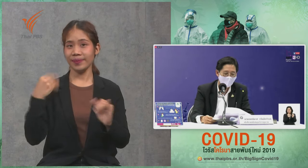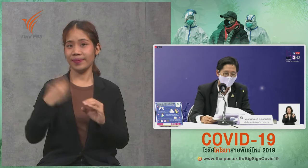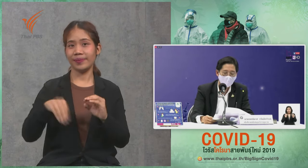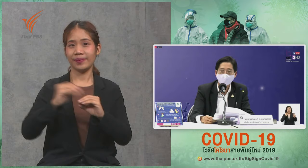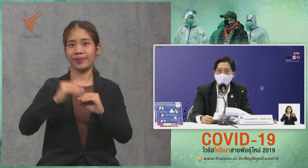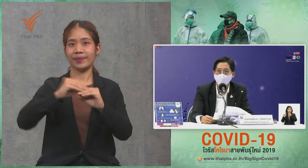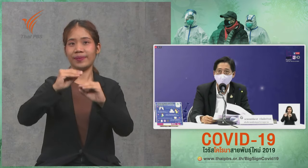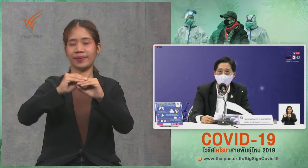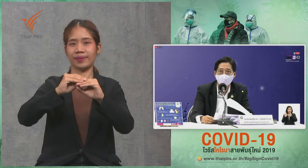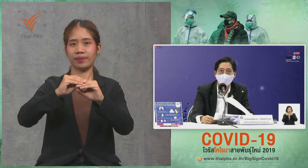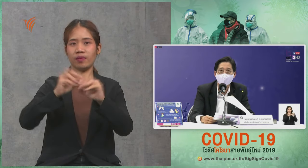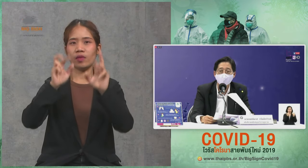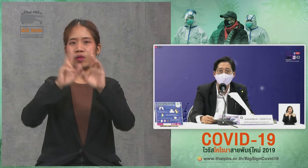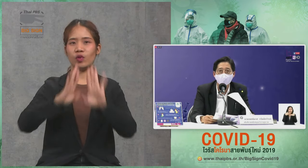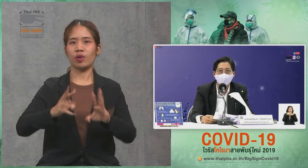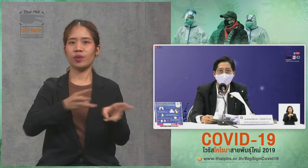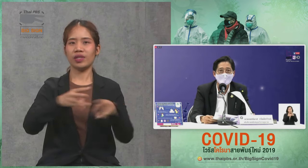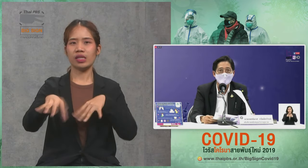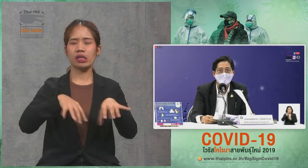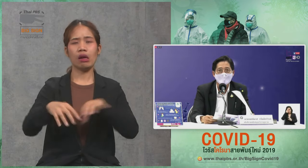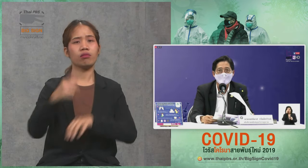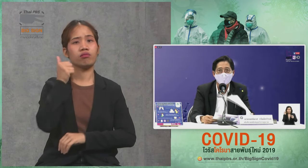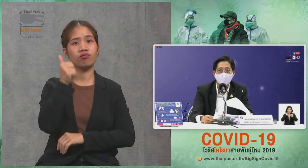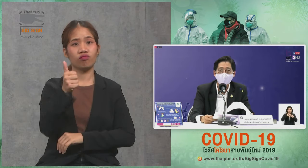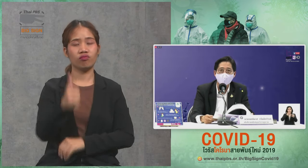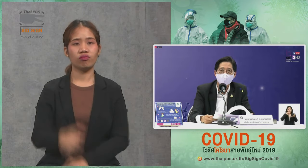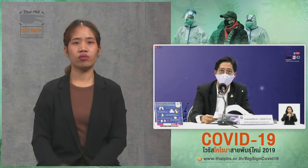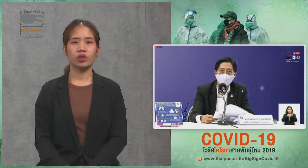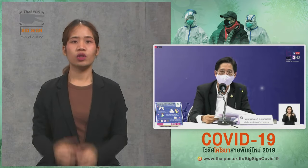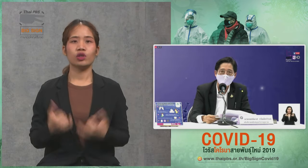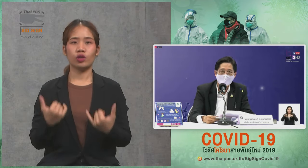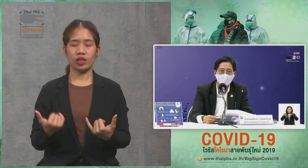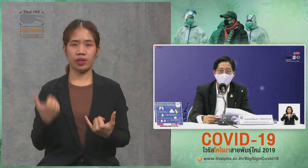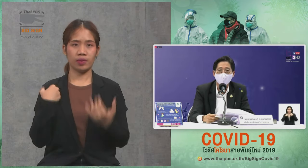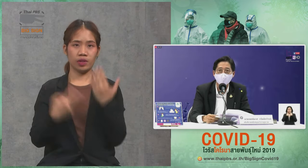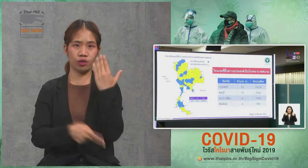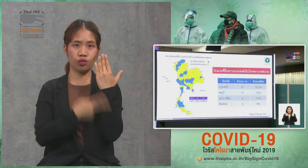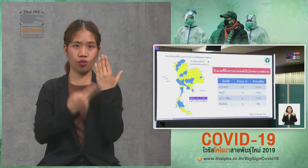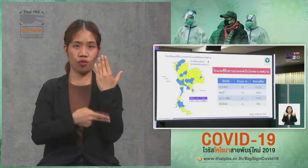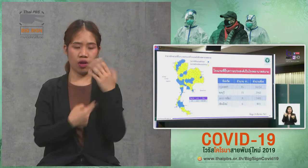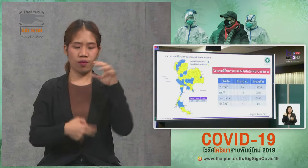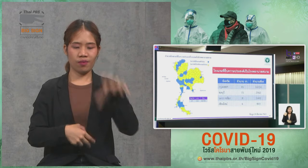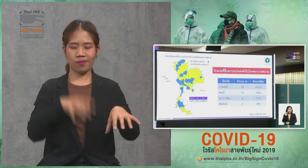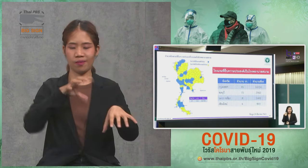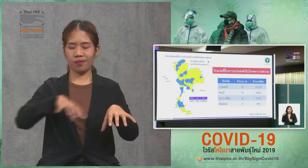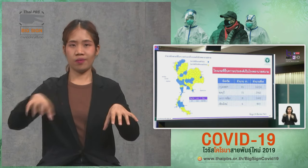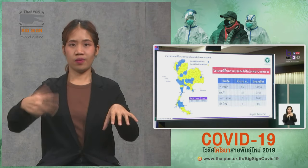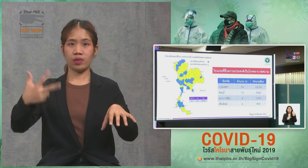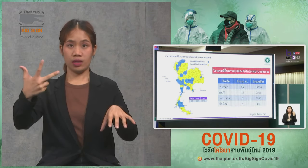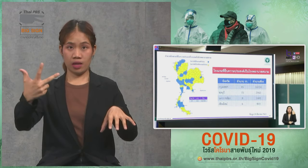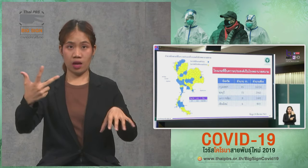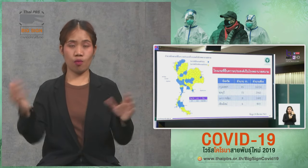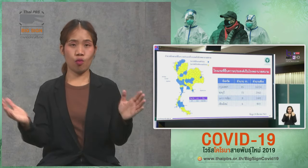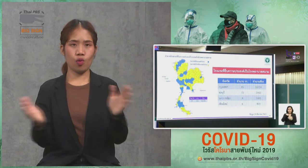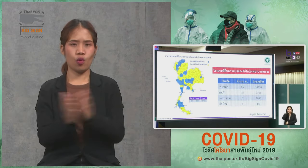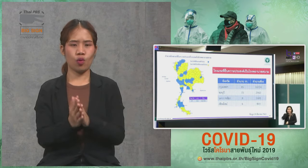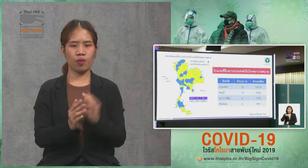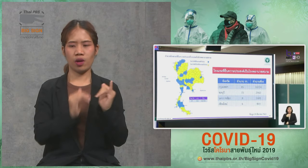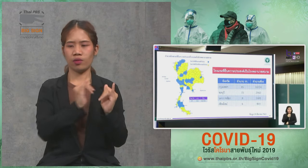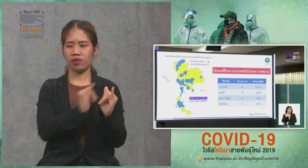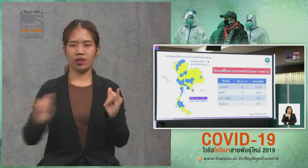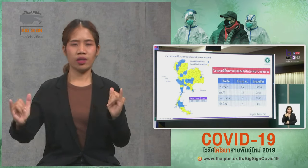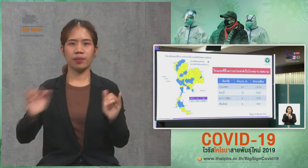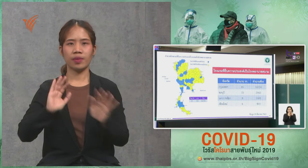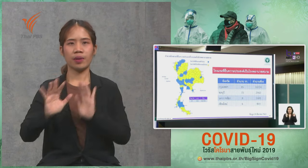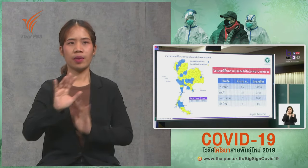ครับก็เป็นรูปแบบการจัดการที่ดีนะครับตอนนี้เรามีโรงแรม3โรงเนี่ยรวมกันประมาณ800เตียงนะครับที่พร้